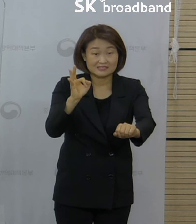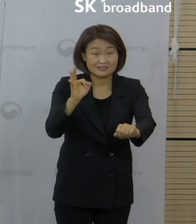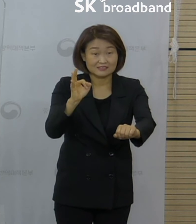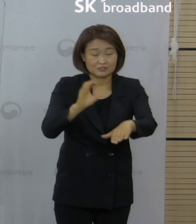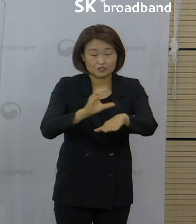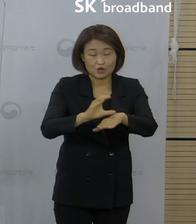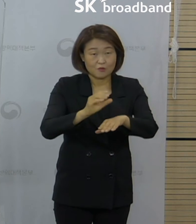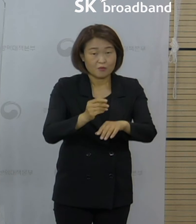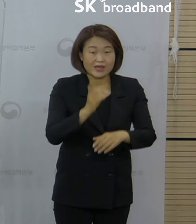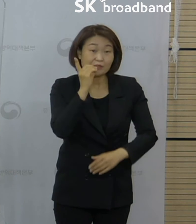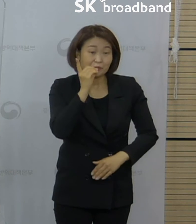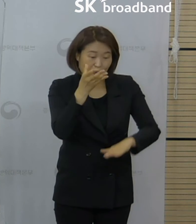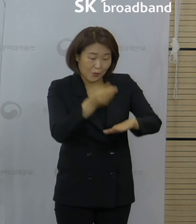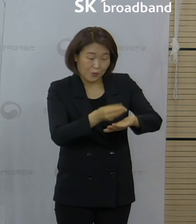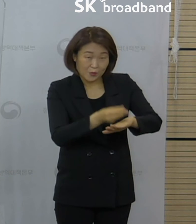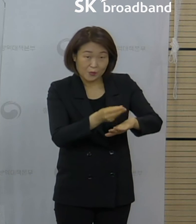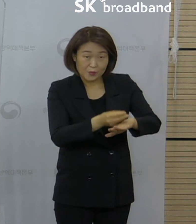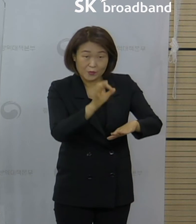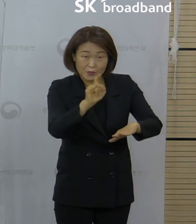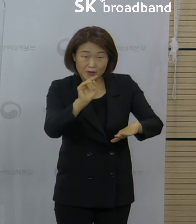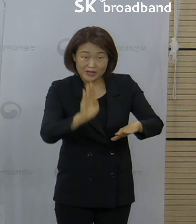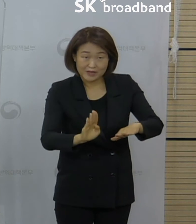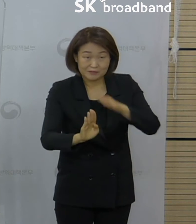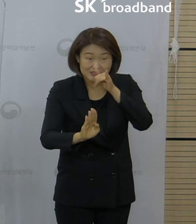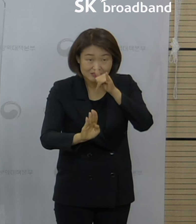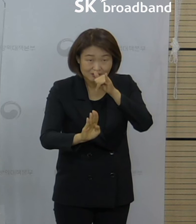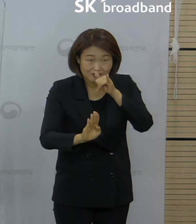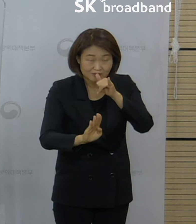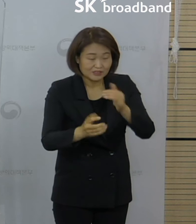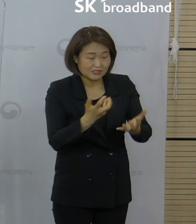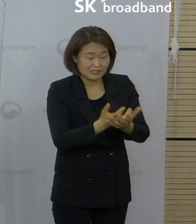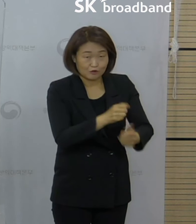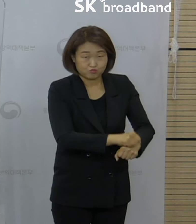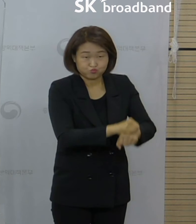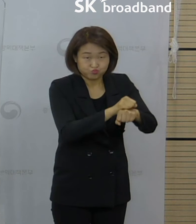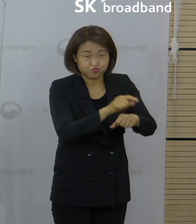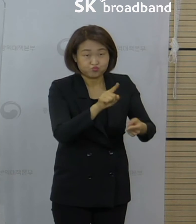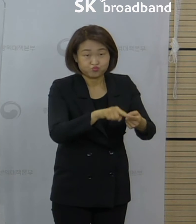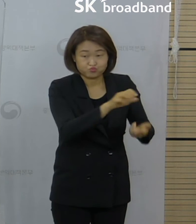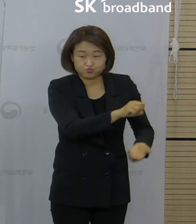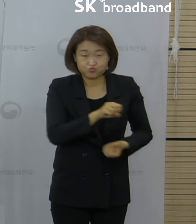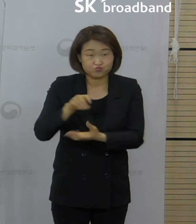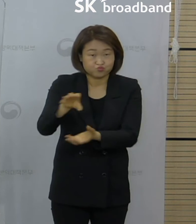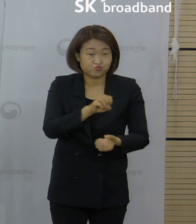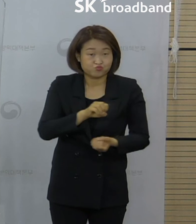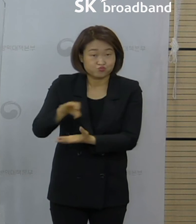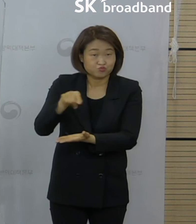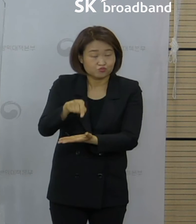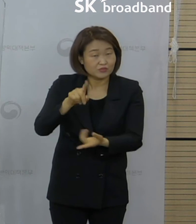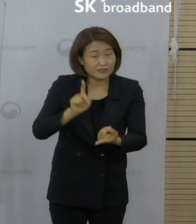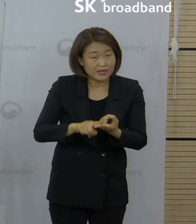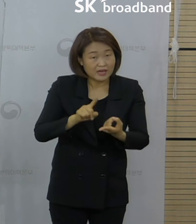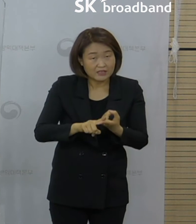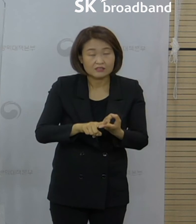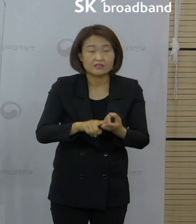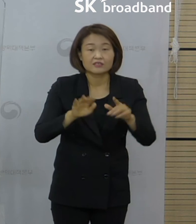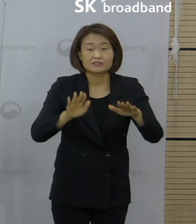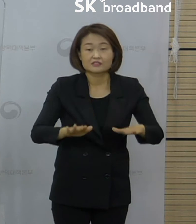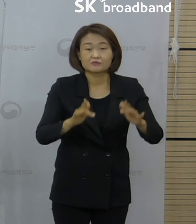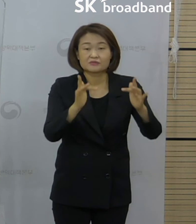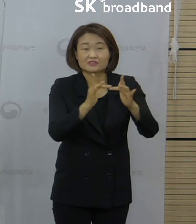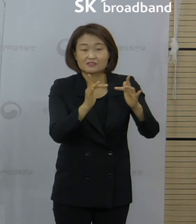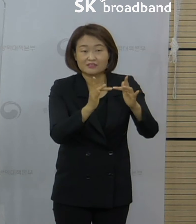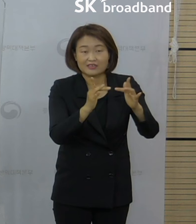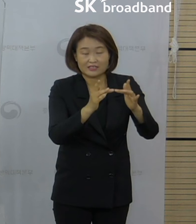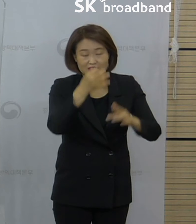질병청이 설명을 했던 블록체인 기반의 접종 증명서에 기술적 검토를 진행 중이다라고 했던 것을 의미하는 건지